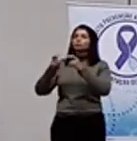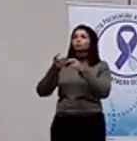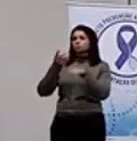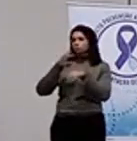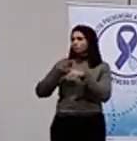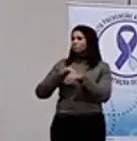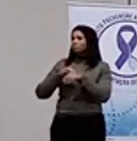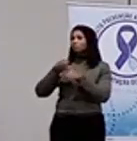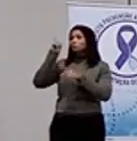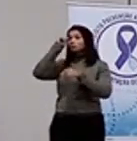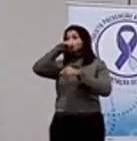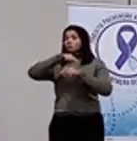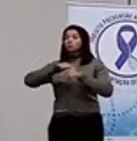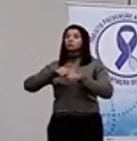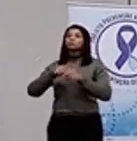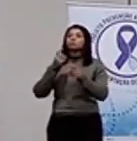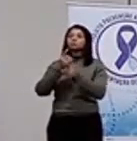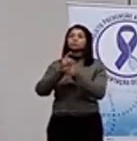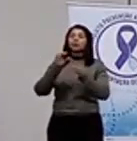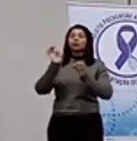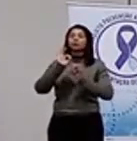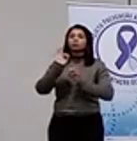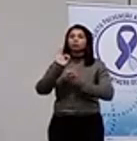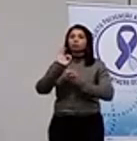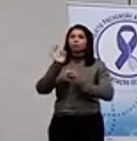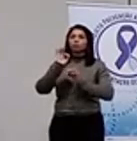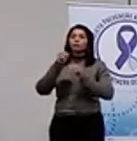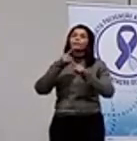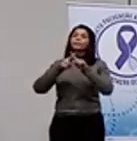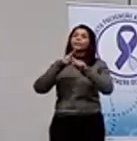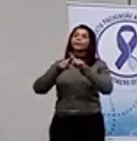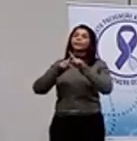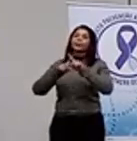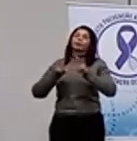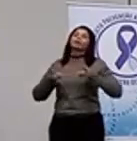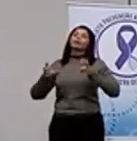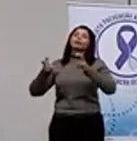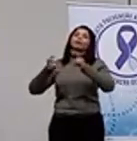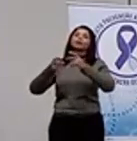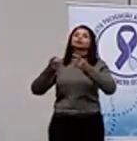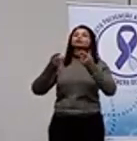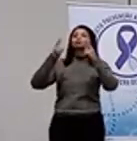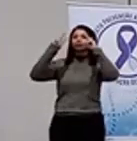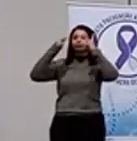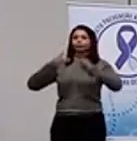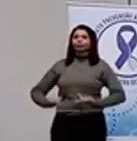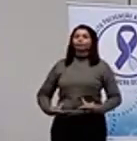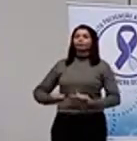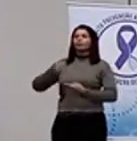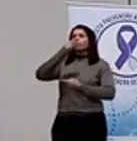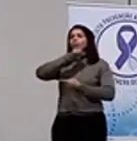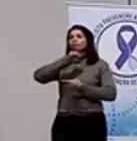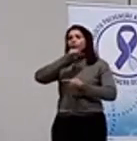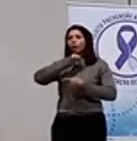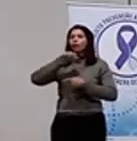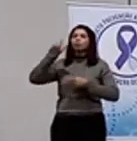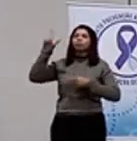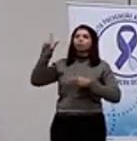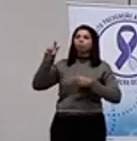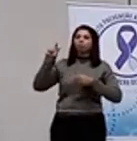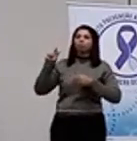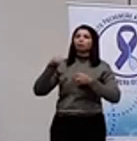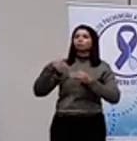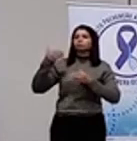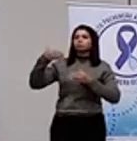rara, mas o câncer advém do nosso envelhecimento celular. Então, a gente espera que os cânceres aconteçam com uma certa